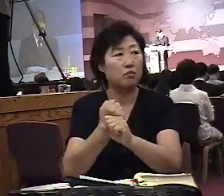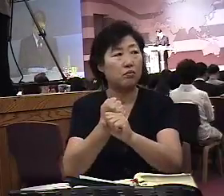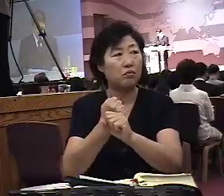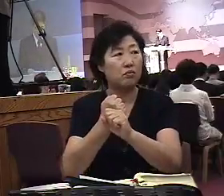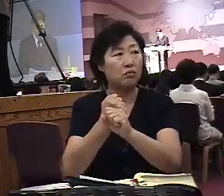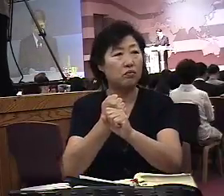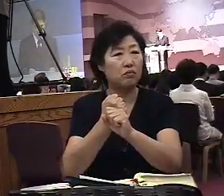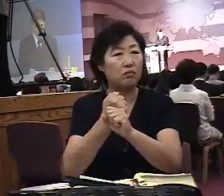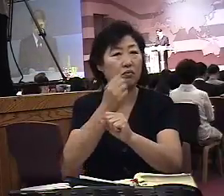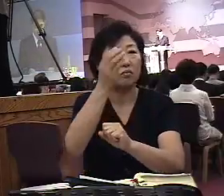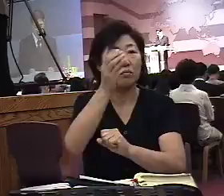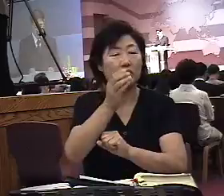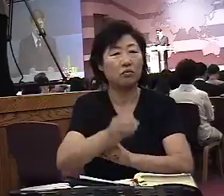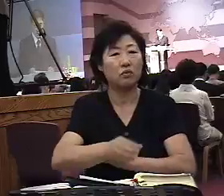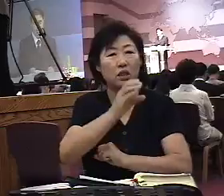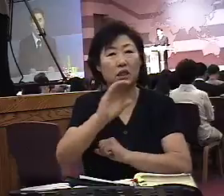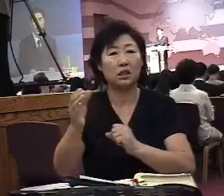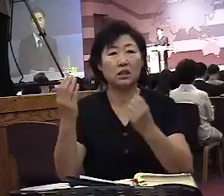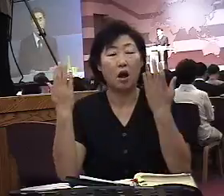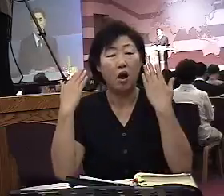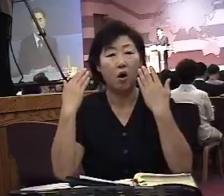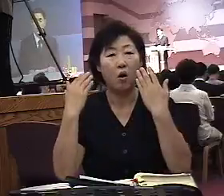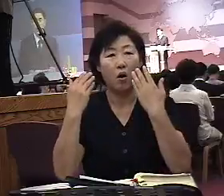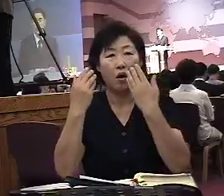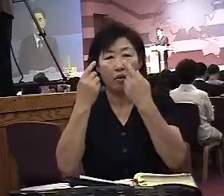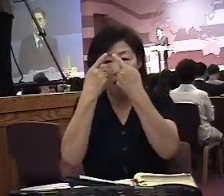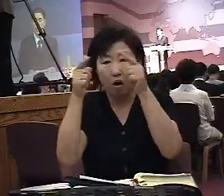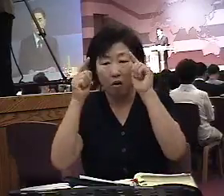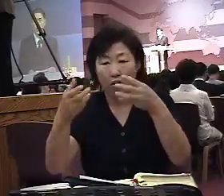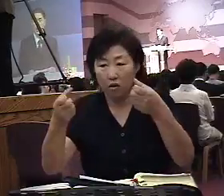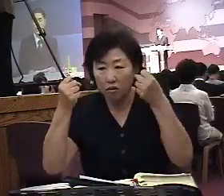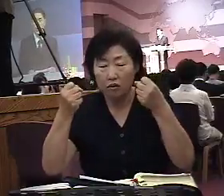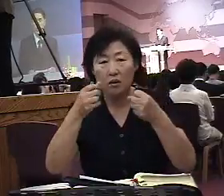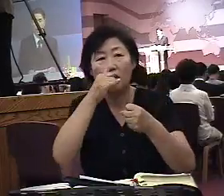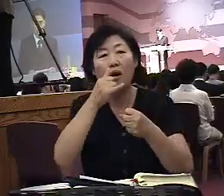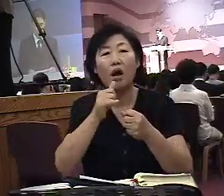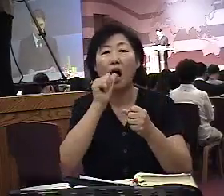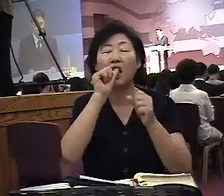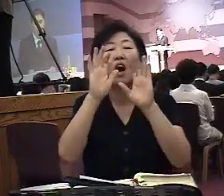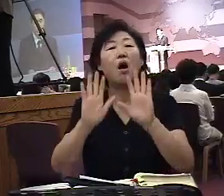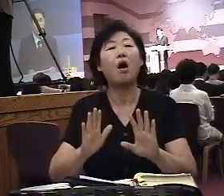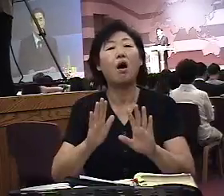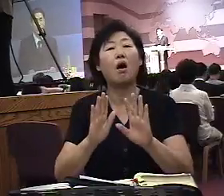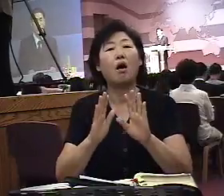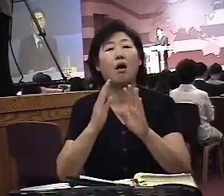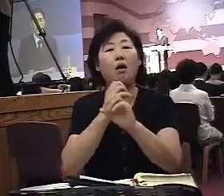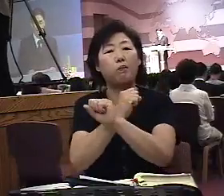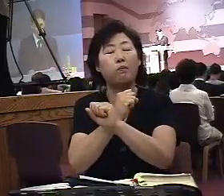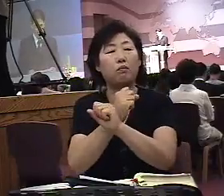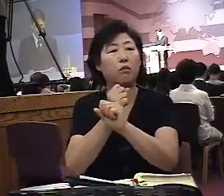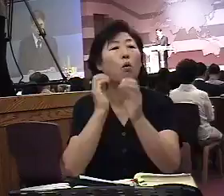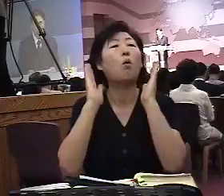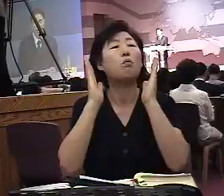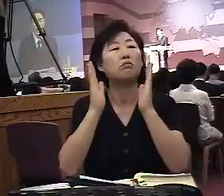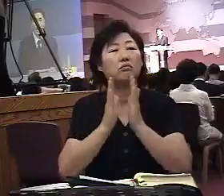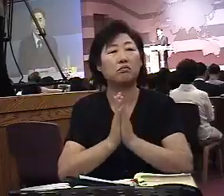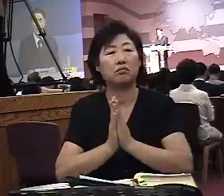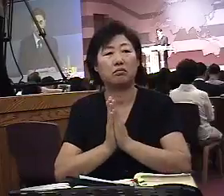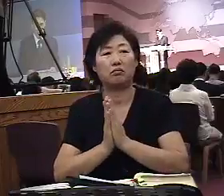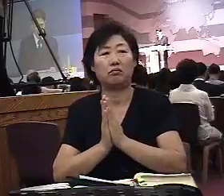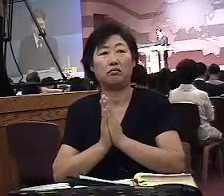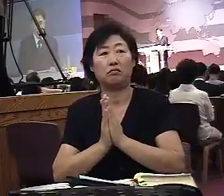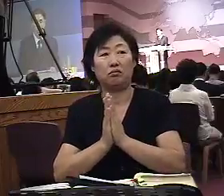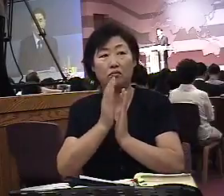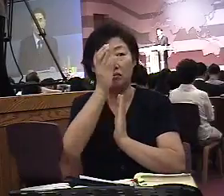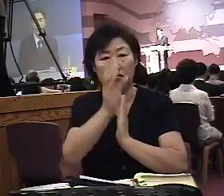오리엔테이션이 돌아오는 토요일에 있을 예정입니다. 계속해서 여름 선교가 진행되고 있습니다. 모든 선교들을 위해서 기도해 주시고